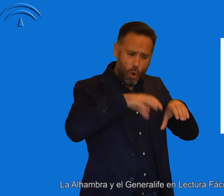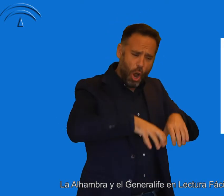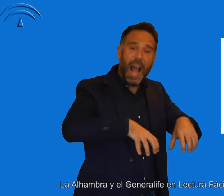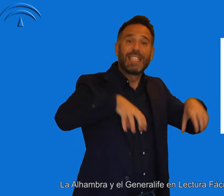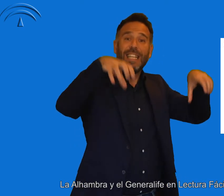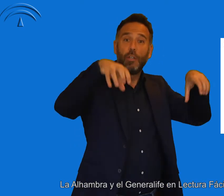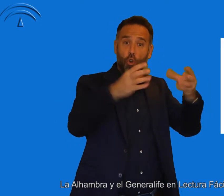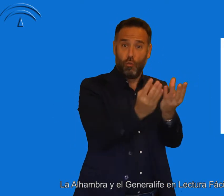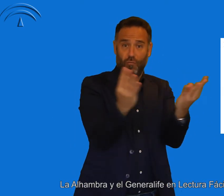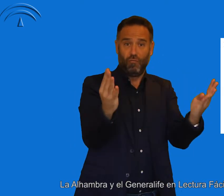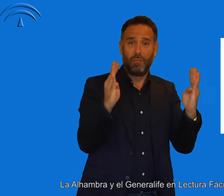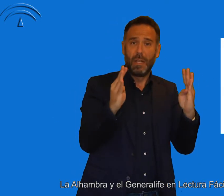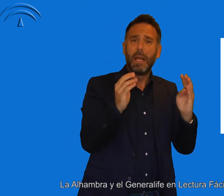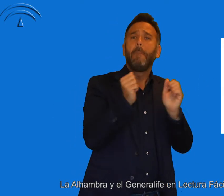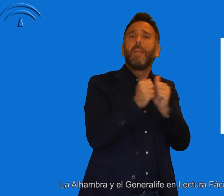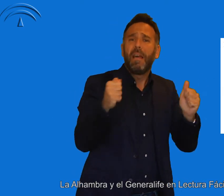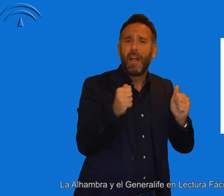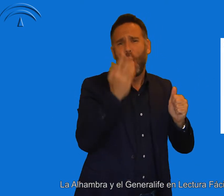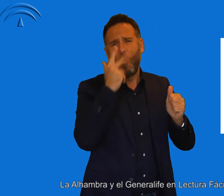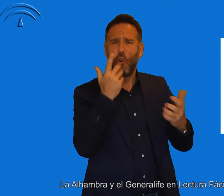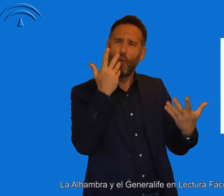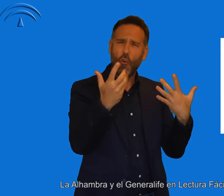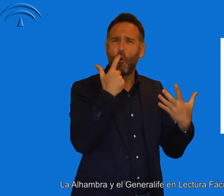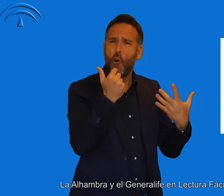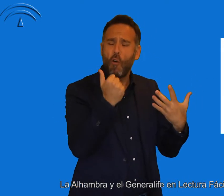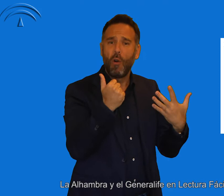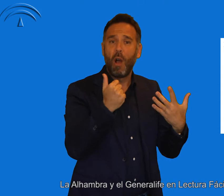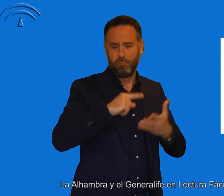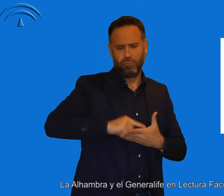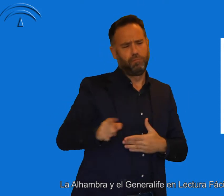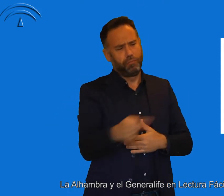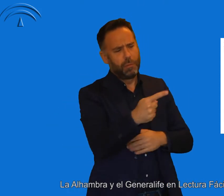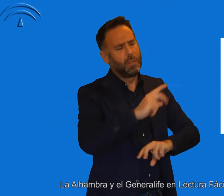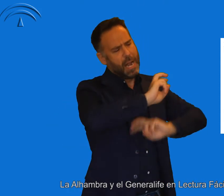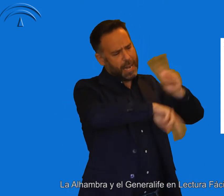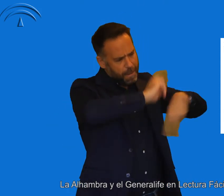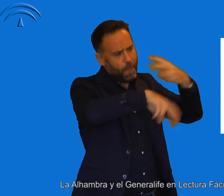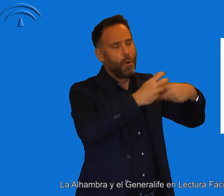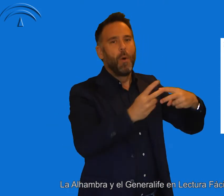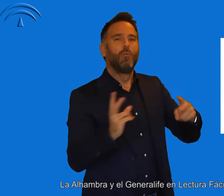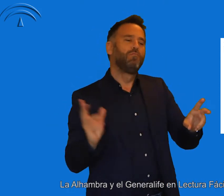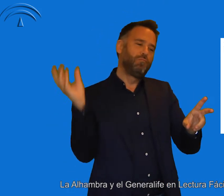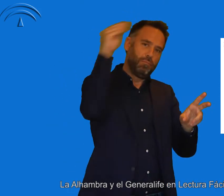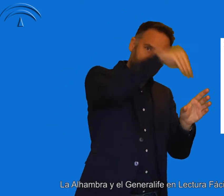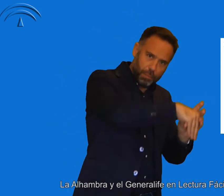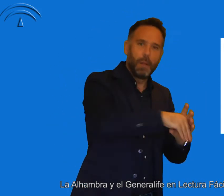Había aquí un viejo castillo de piedras color rojizo. Al-Amar lo reformó y trasladó